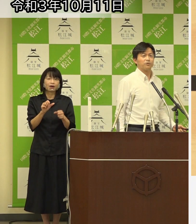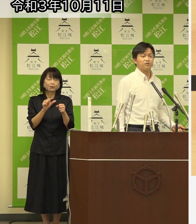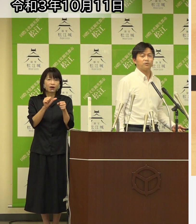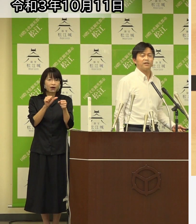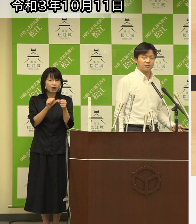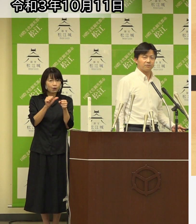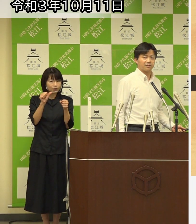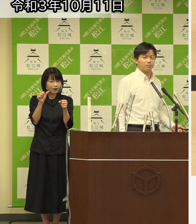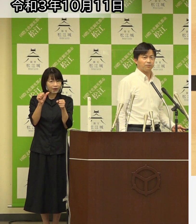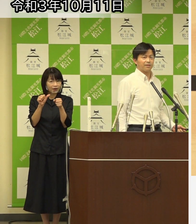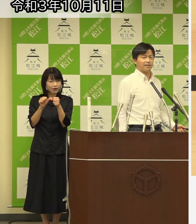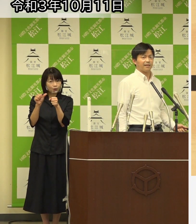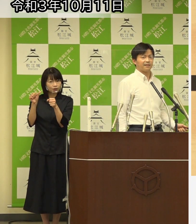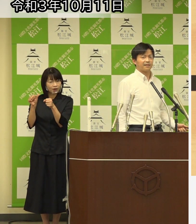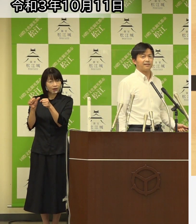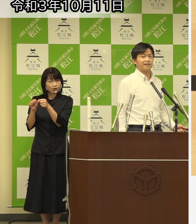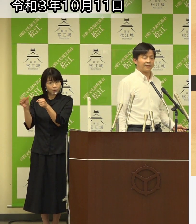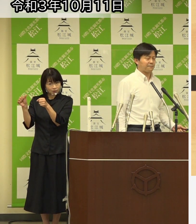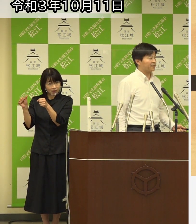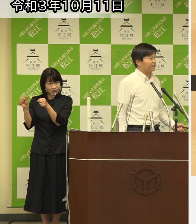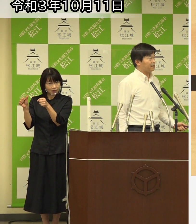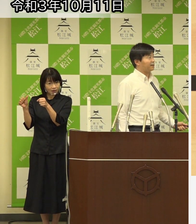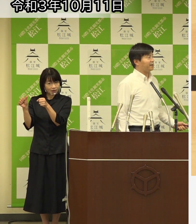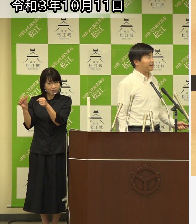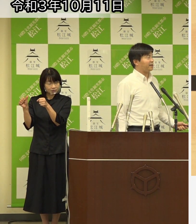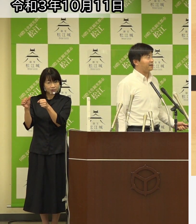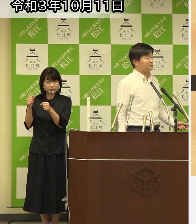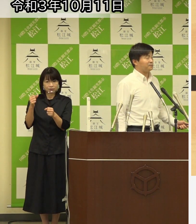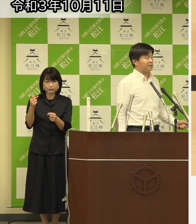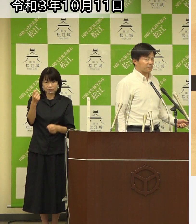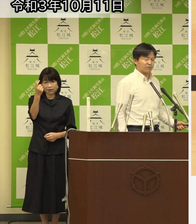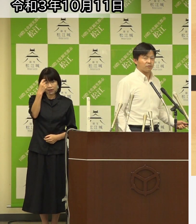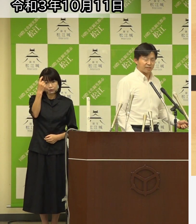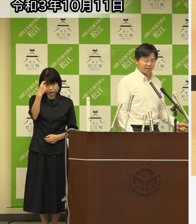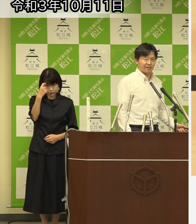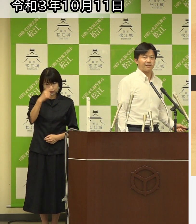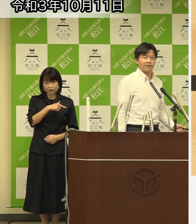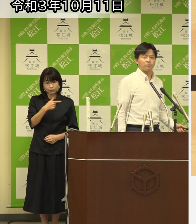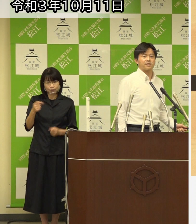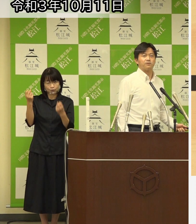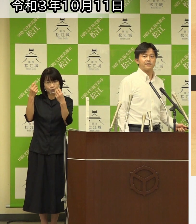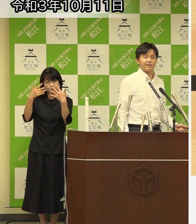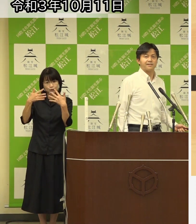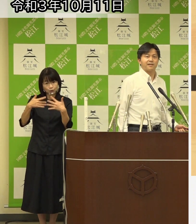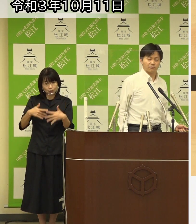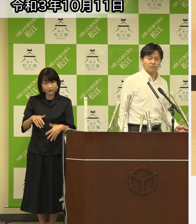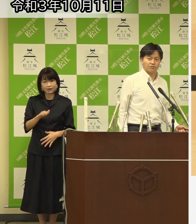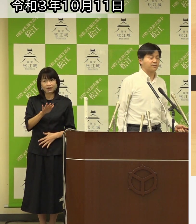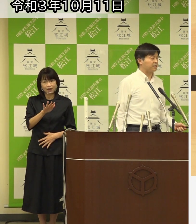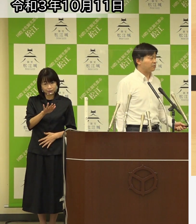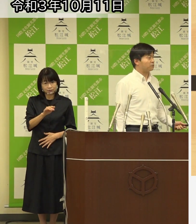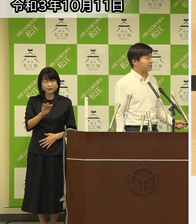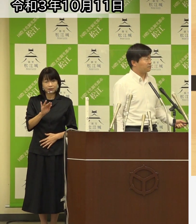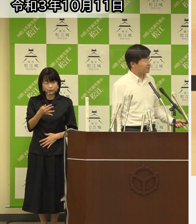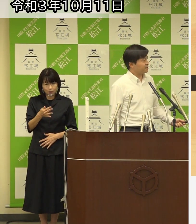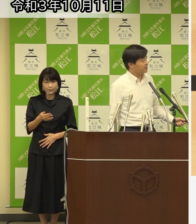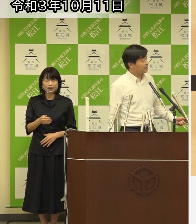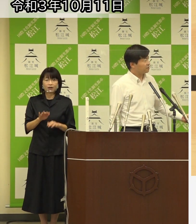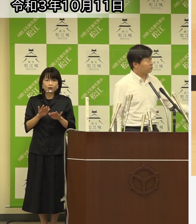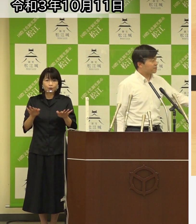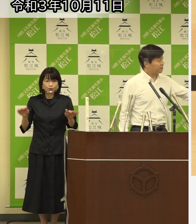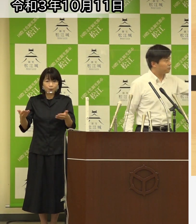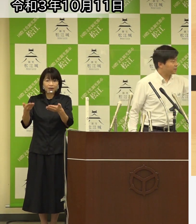ね更新の研修なども受けていただきながら、自分の実子ではないお子さんをですね預かるという制度がござい